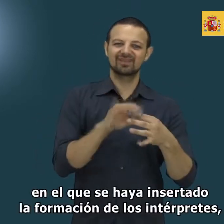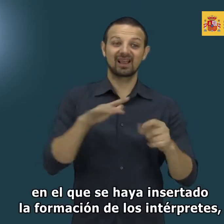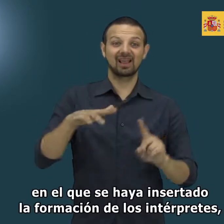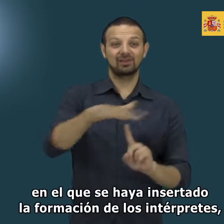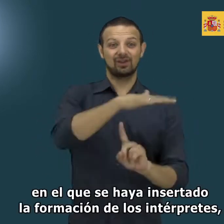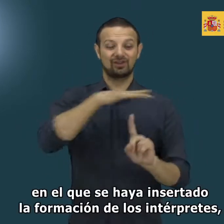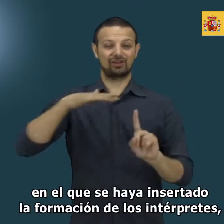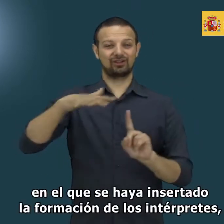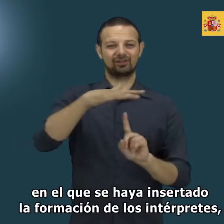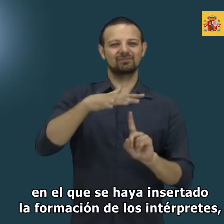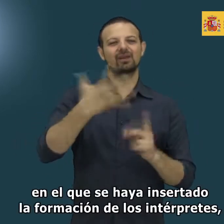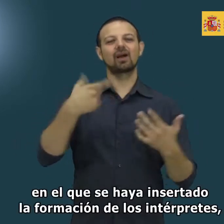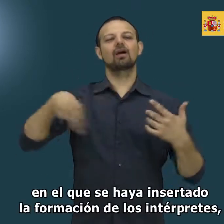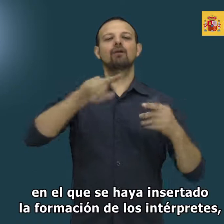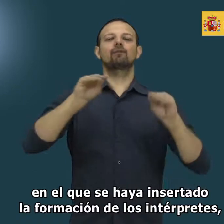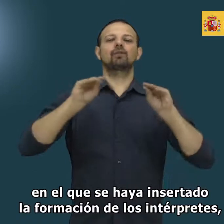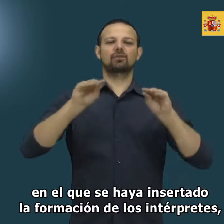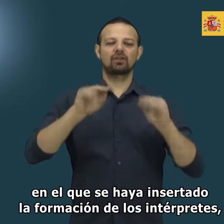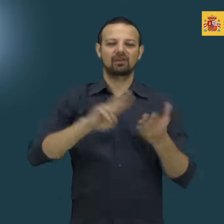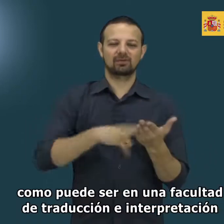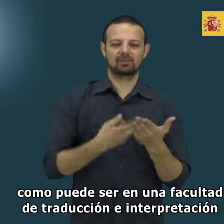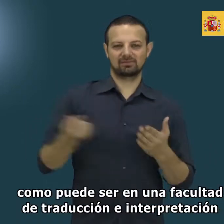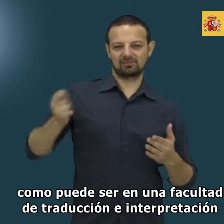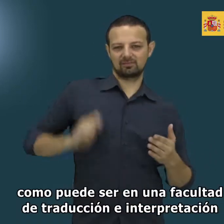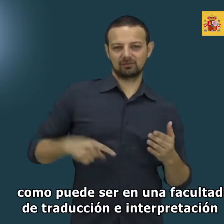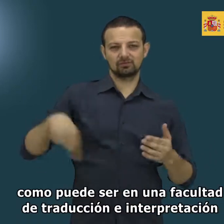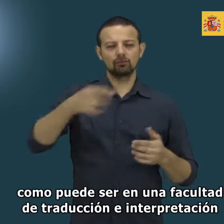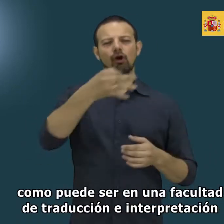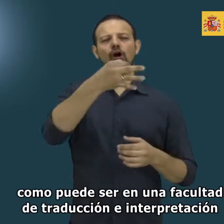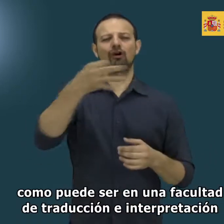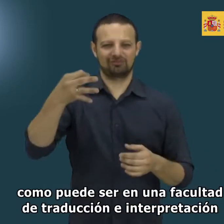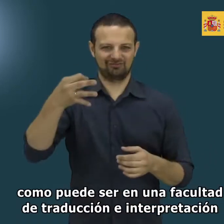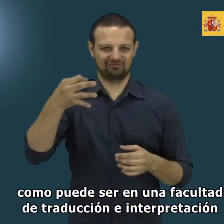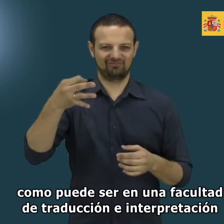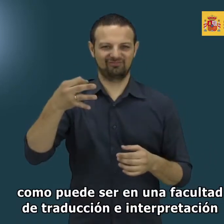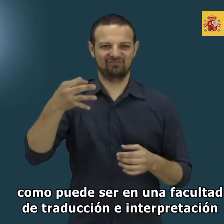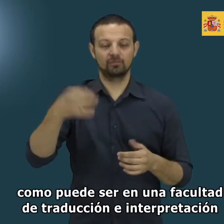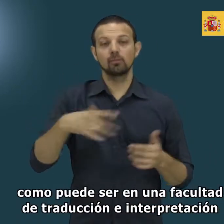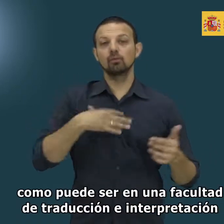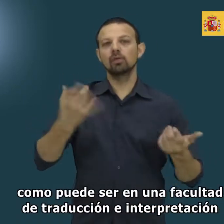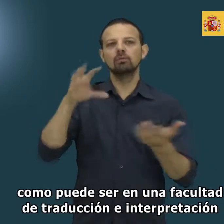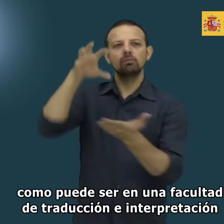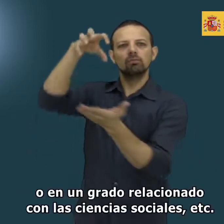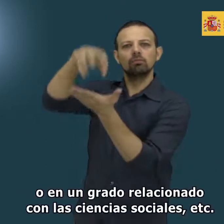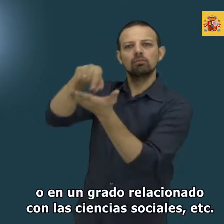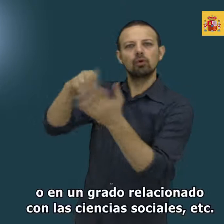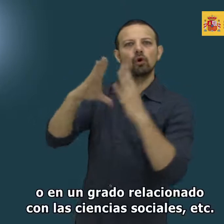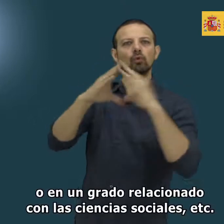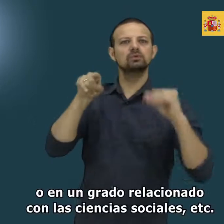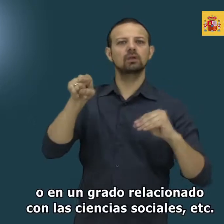insertado la formación de los intérpretes, como puede ser en una facultad de traducción e interpretación o en un